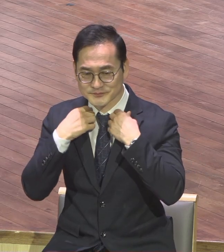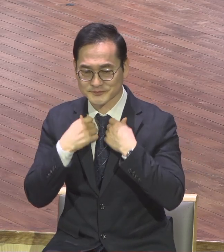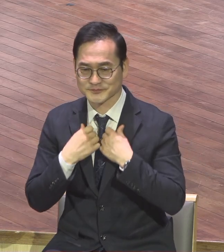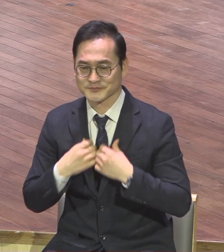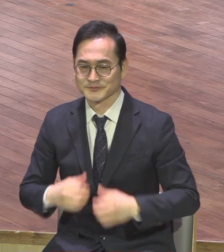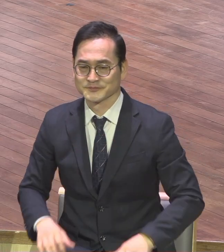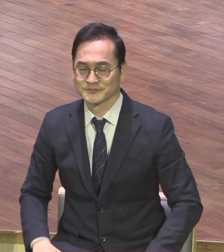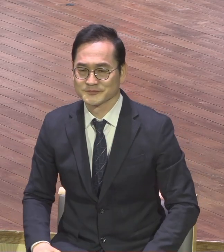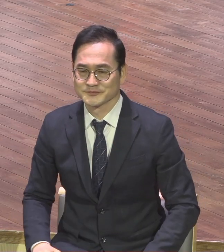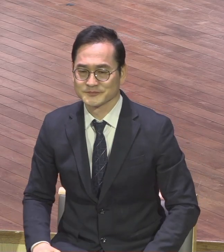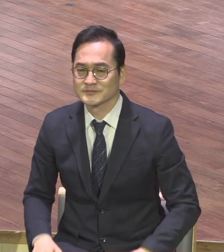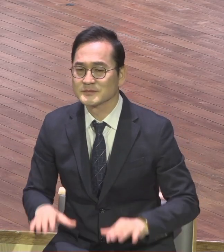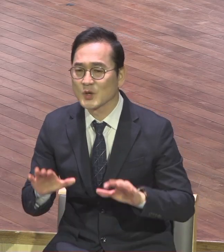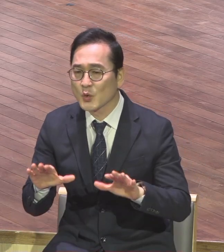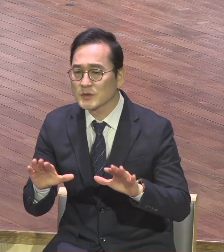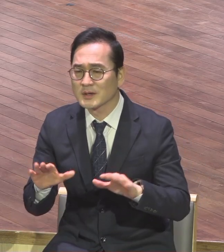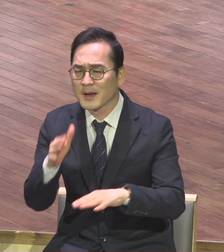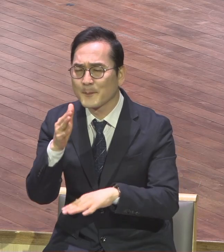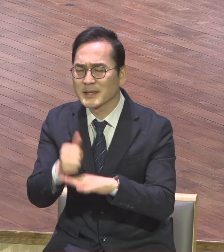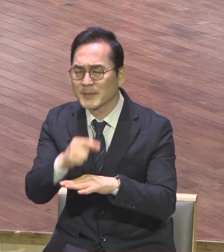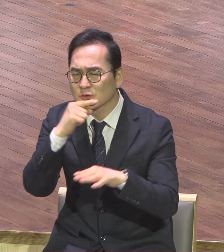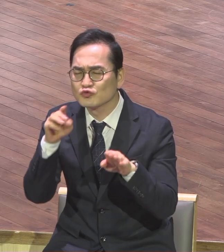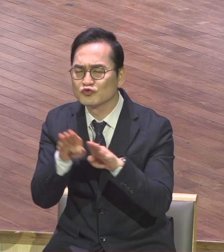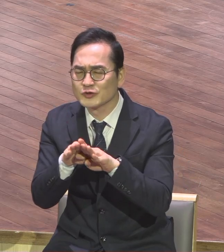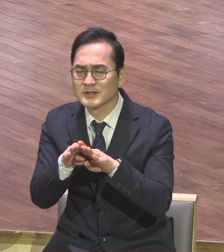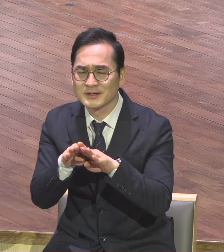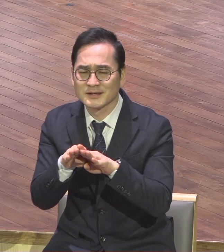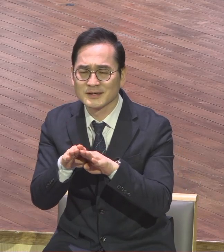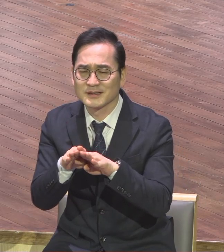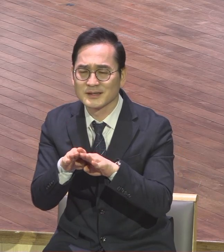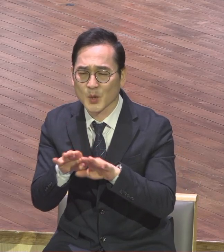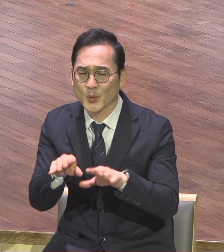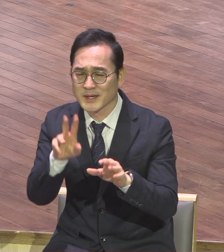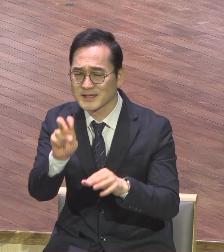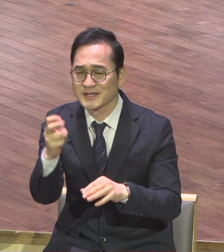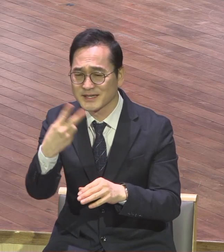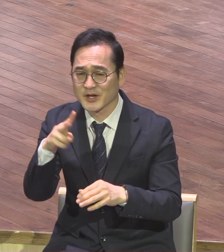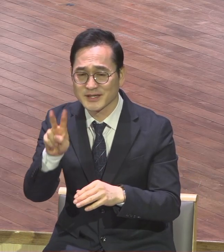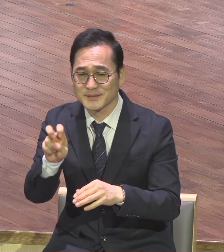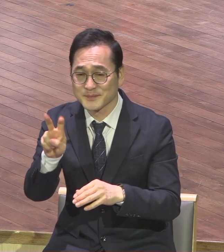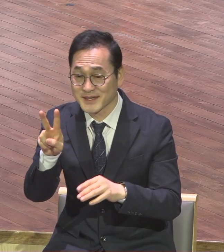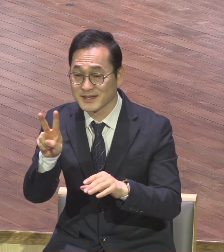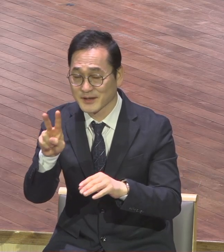오늘은 2022년 마지막 주일과 동시에 이제